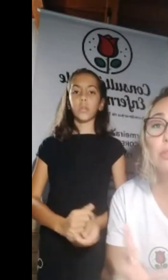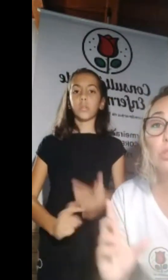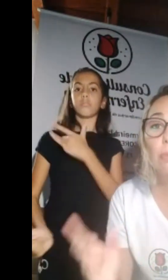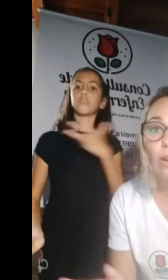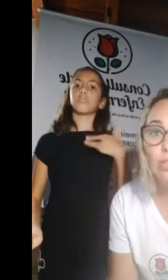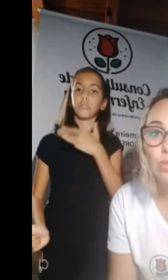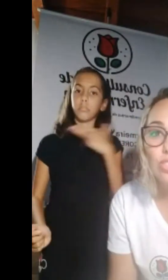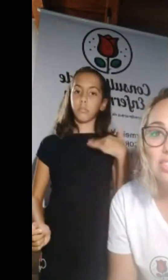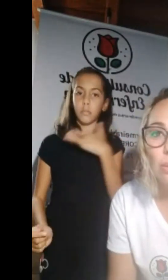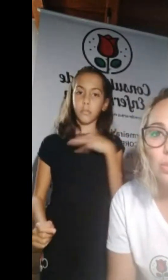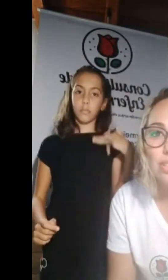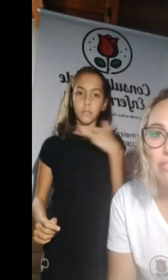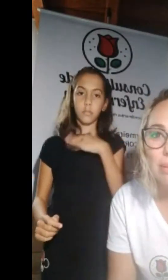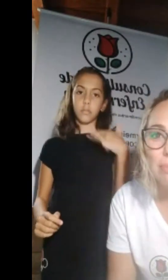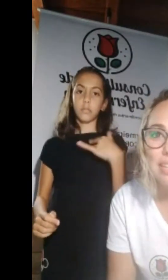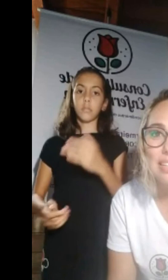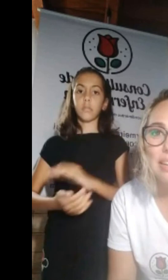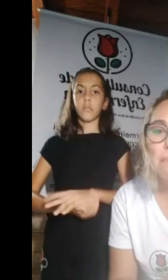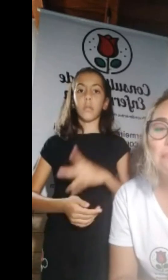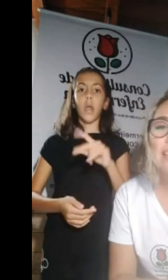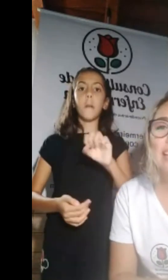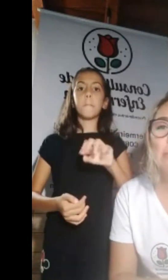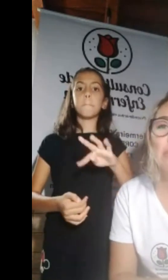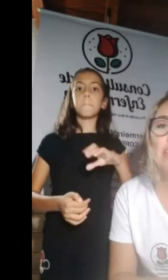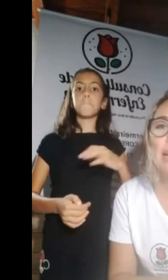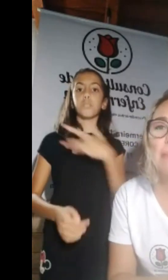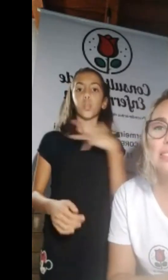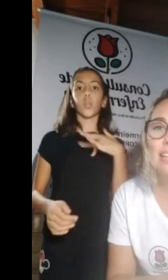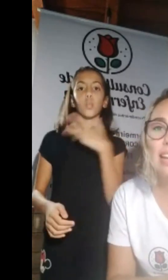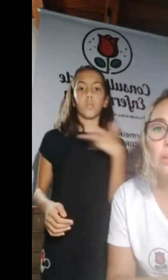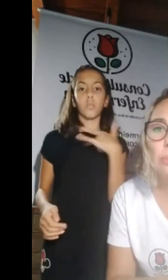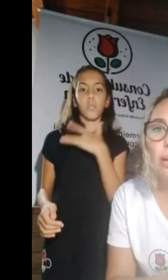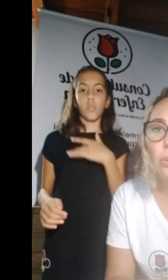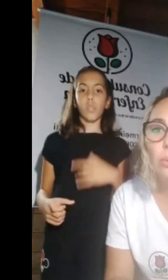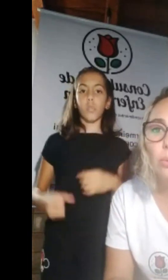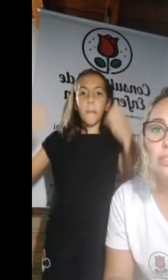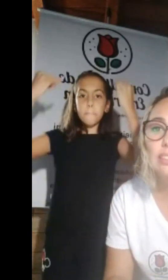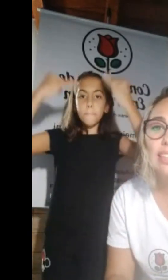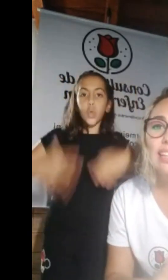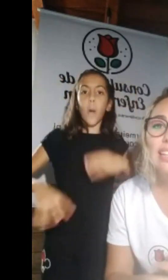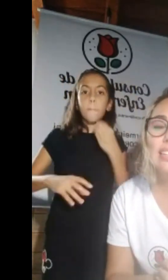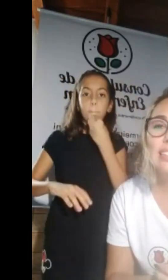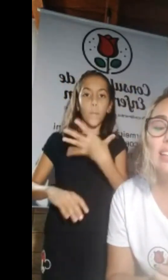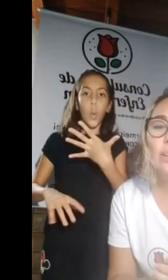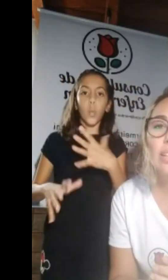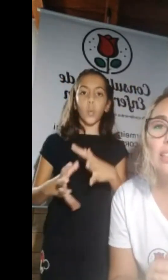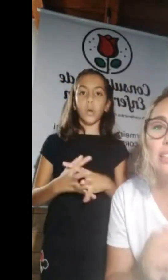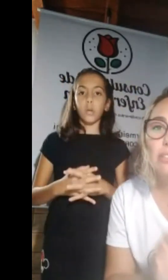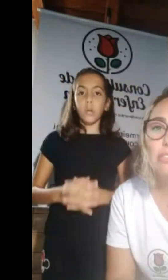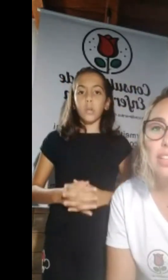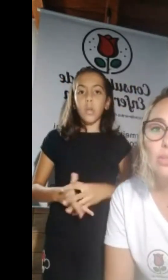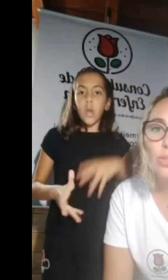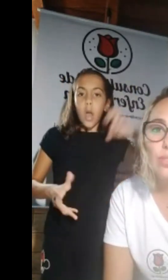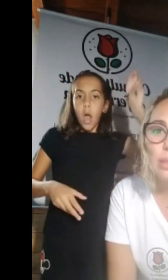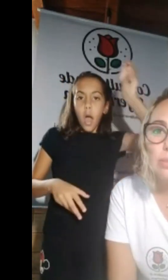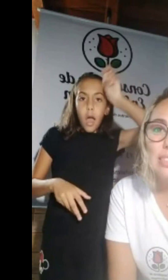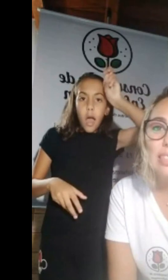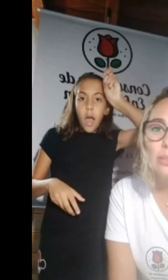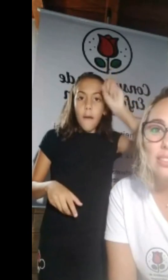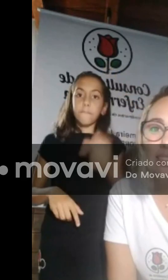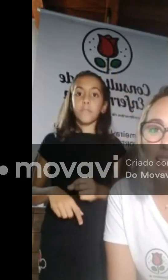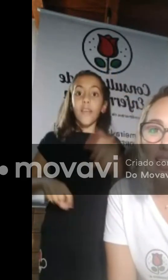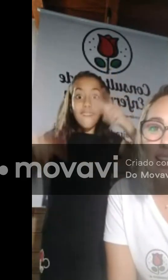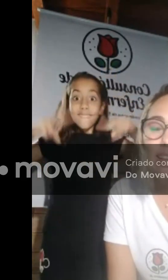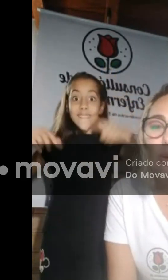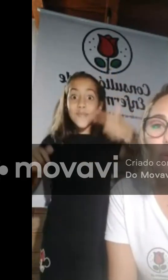responsável pelos postos de saúde da família, né? Para ficar mais claro para alguns. Então, na quinta-feira nos vemos, se